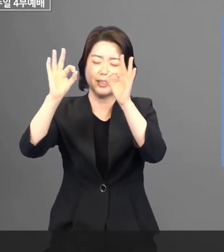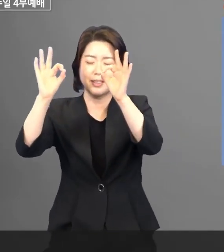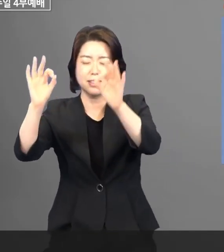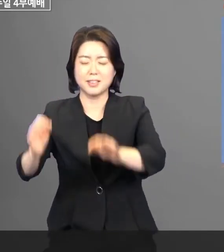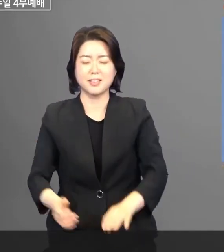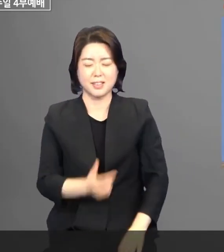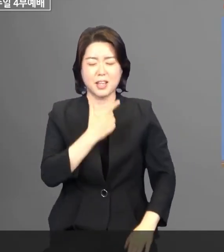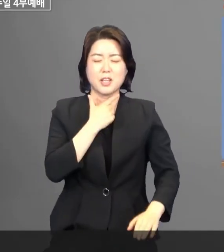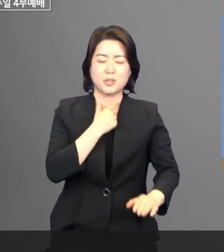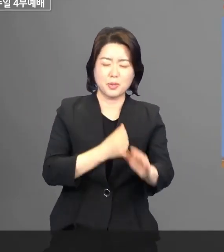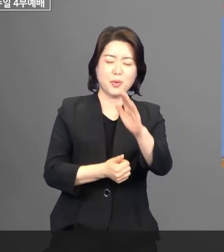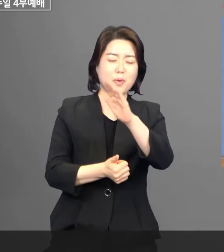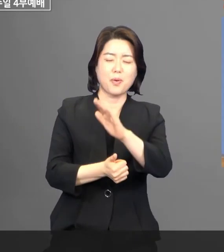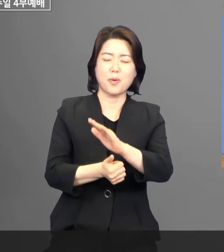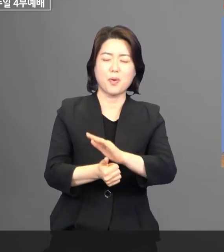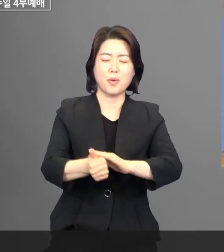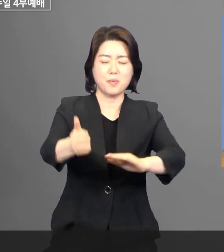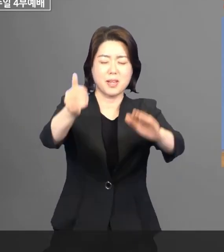보기를